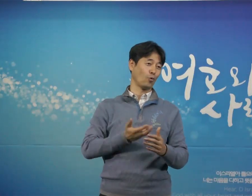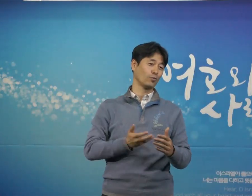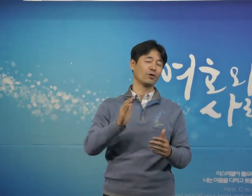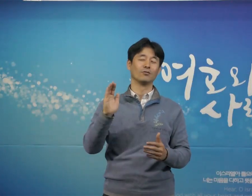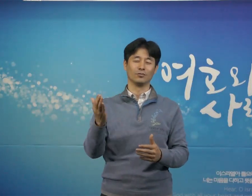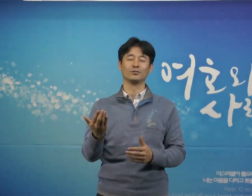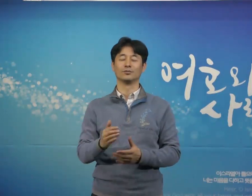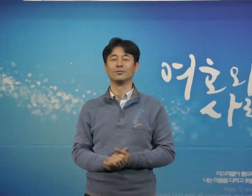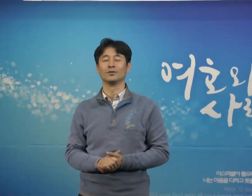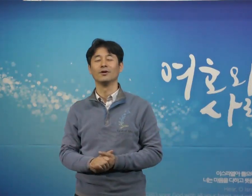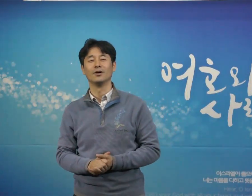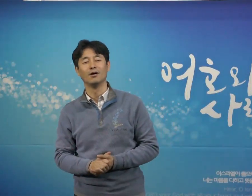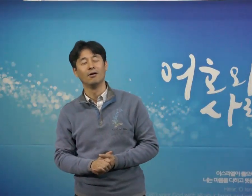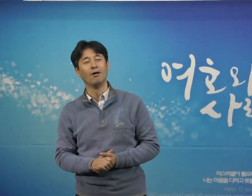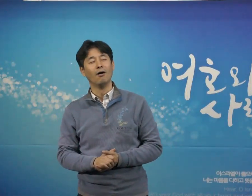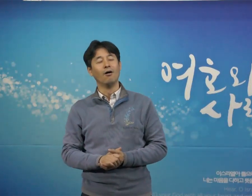서울로 옮겨서 찬양을 하게 되었습니다.